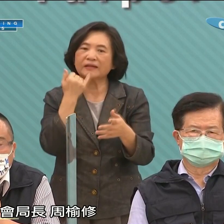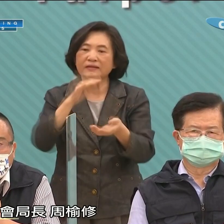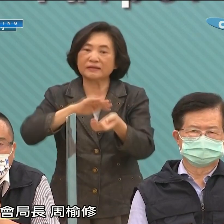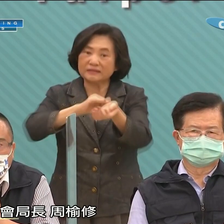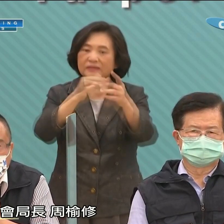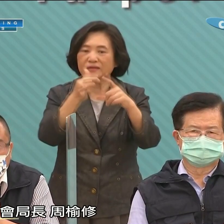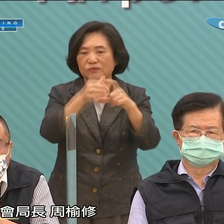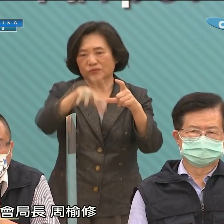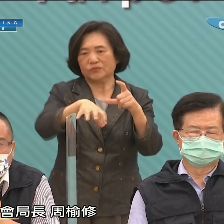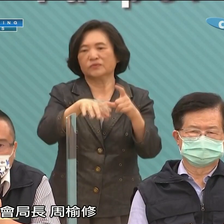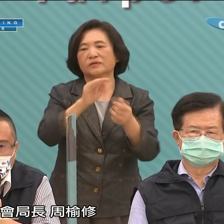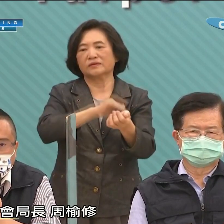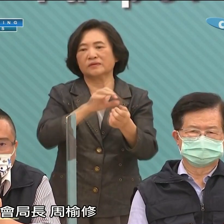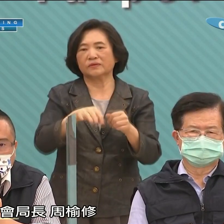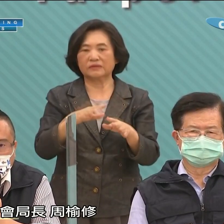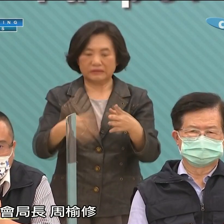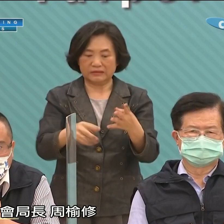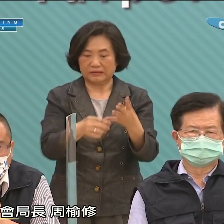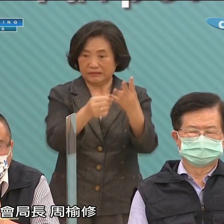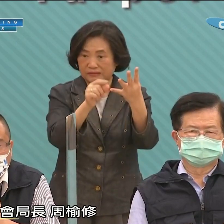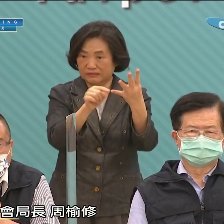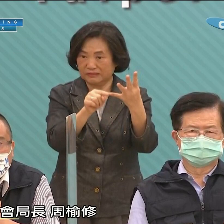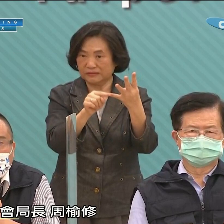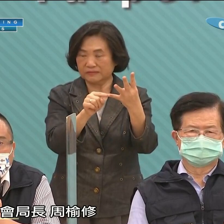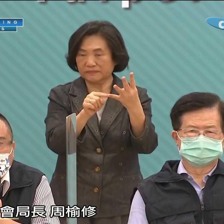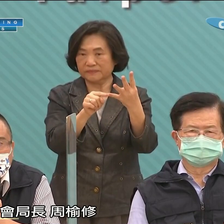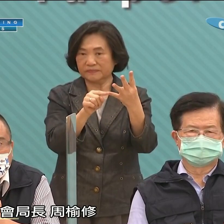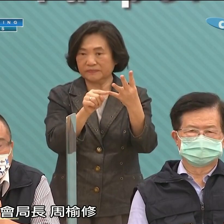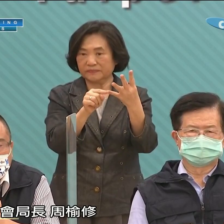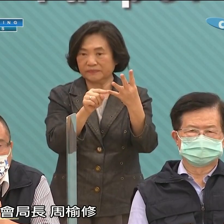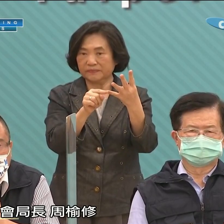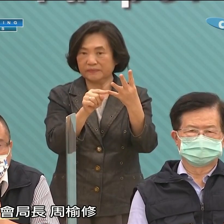医院。那另外一部分是属于第4级，好，那这个部分呢，